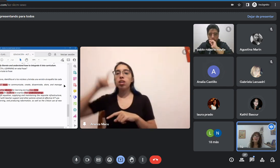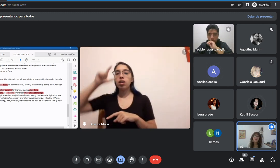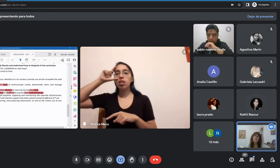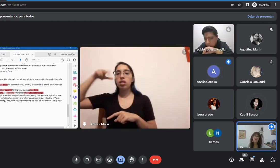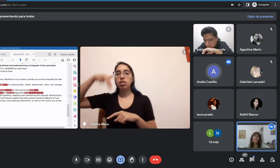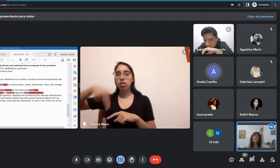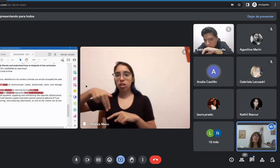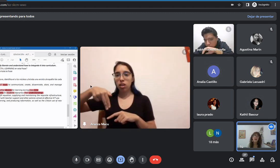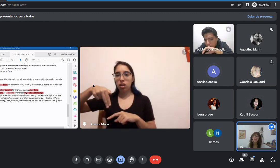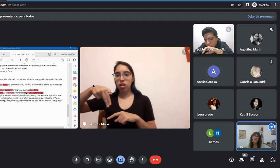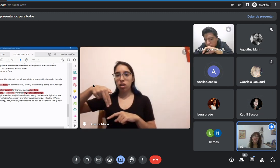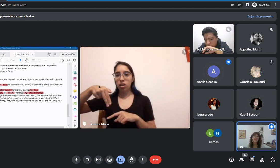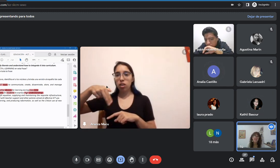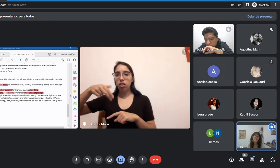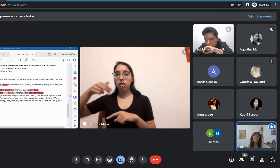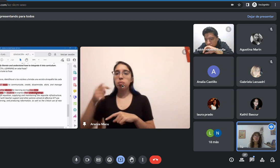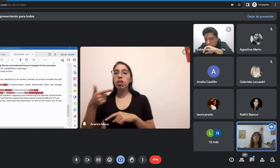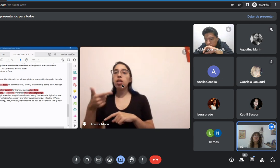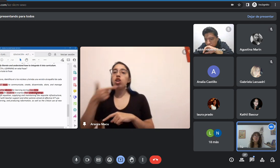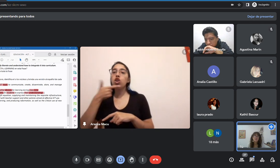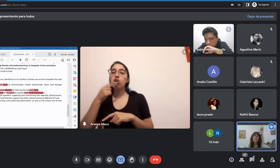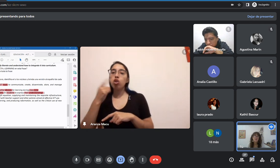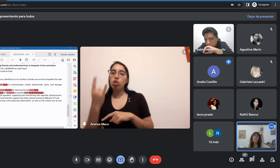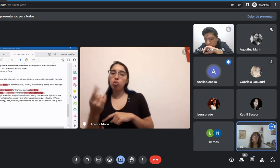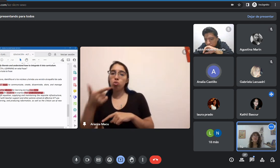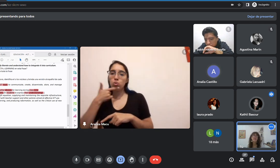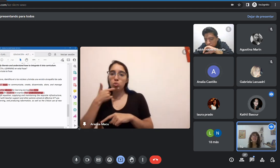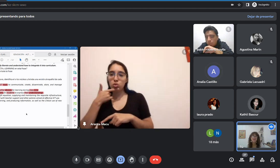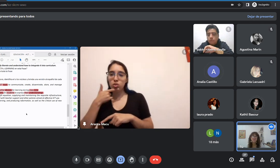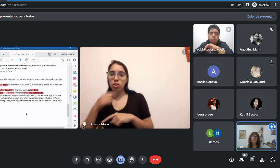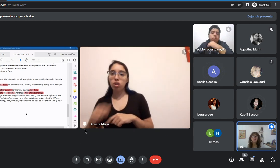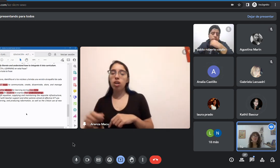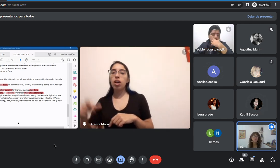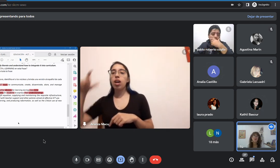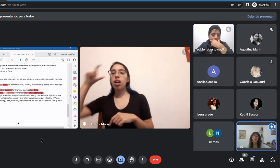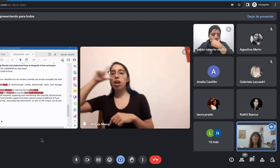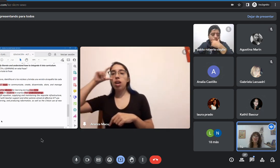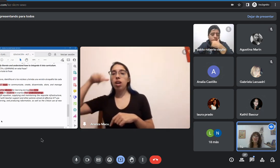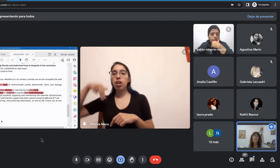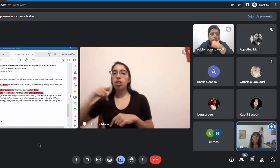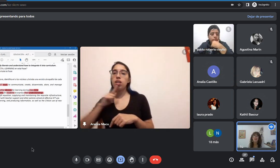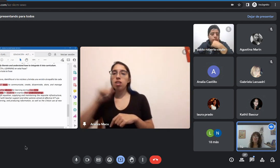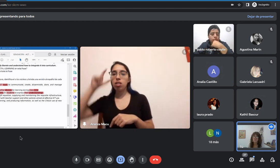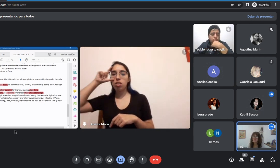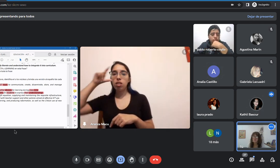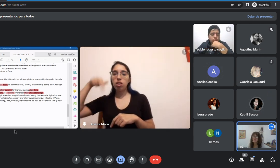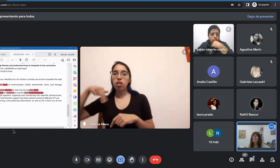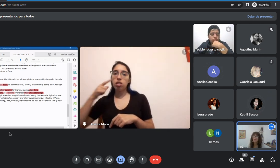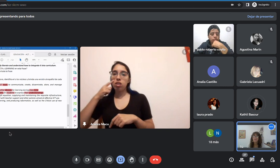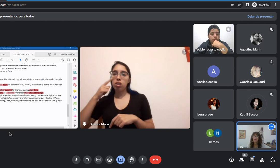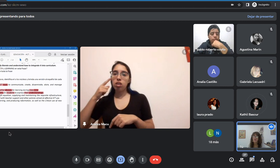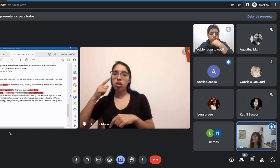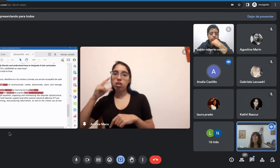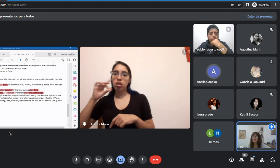los estudiantes expresen sus entendimientos, sus conocimientos, ¿sí?